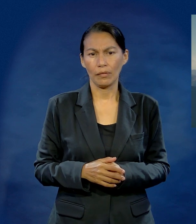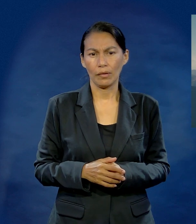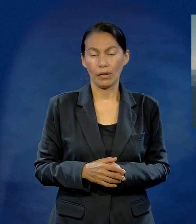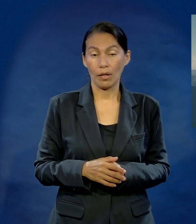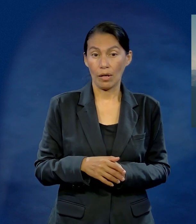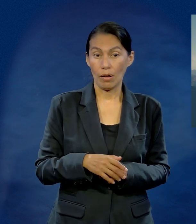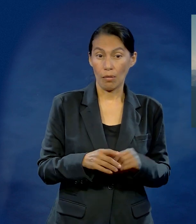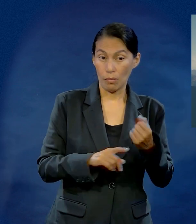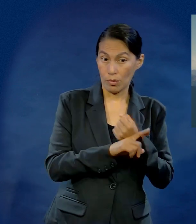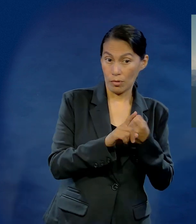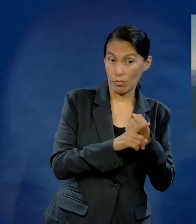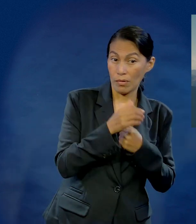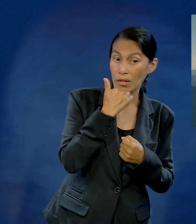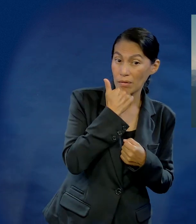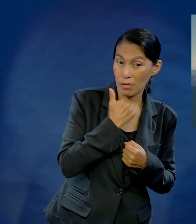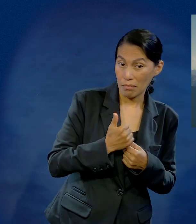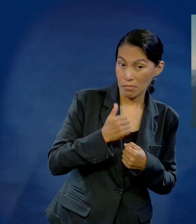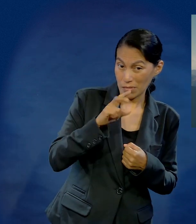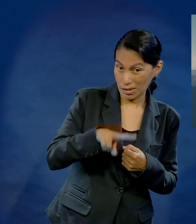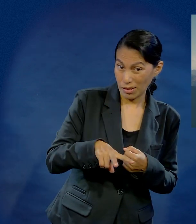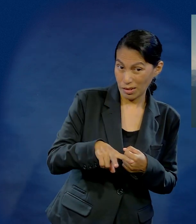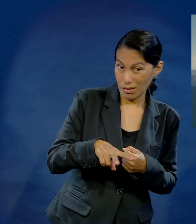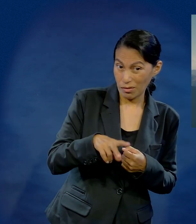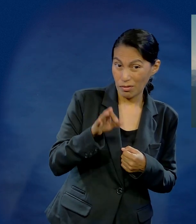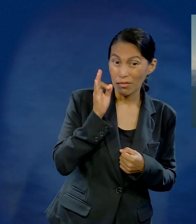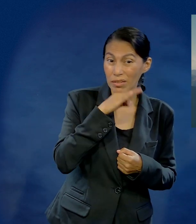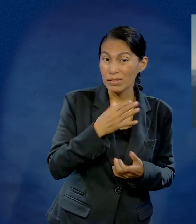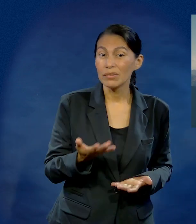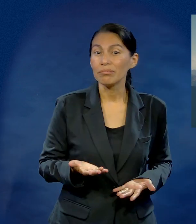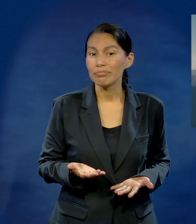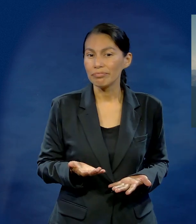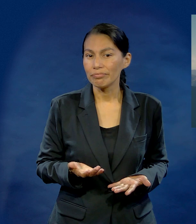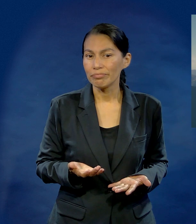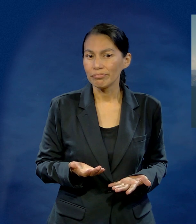es, y me matarán a mí y te dejarán vivir a ti.